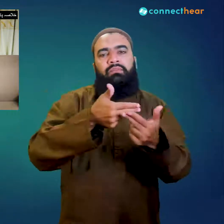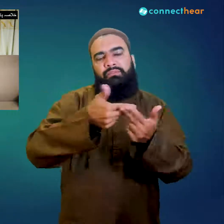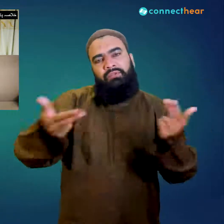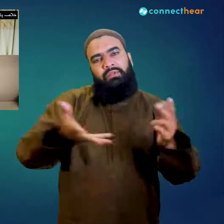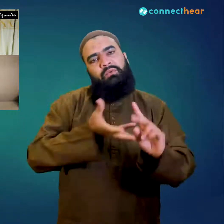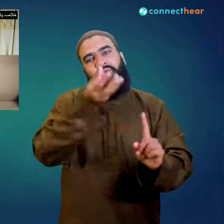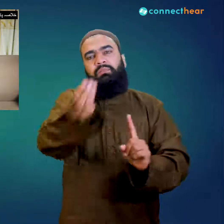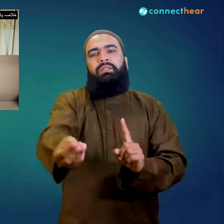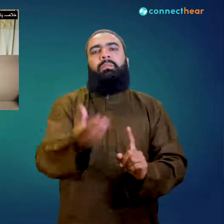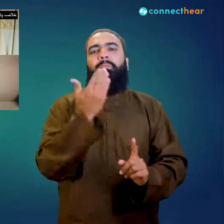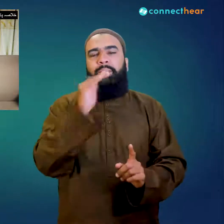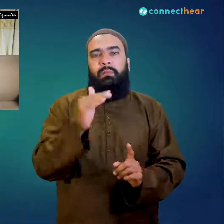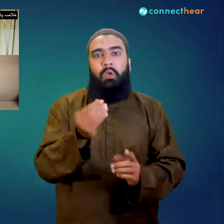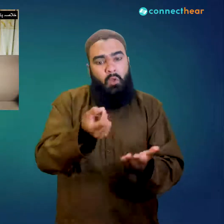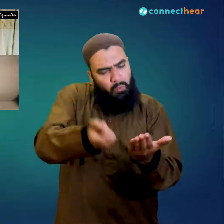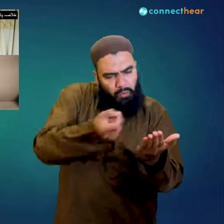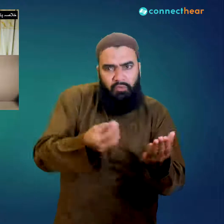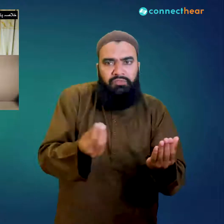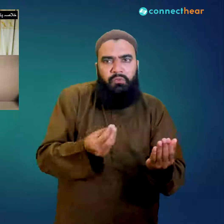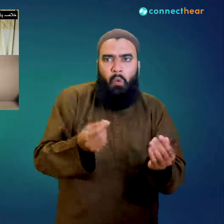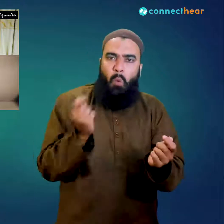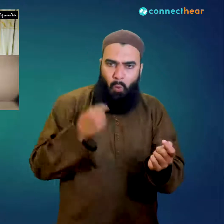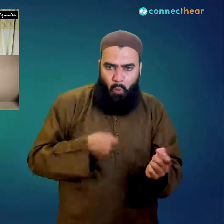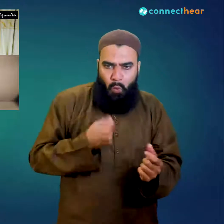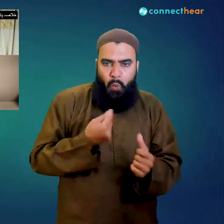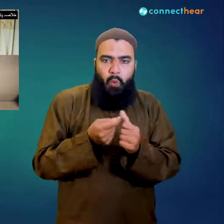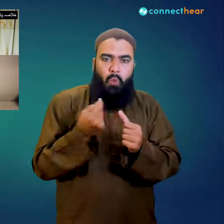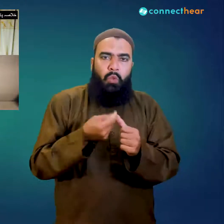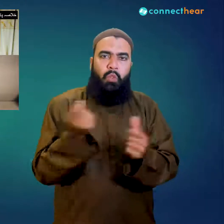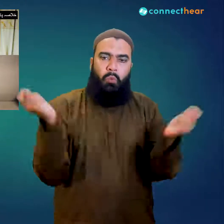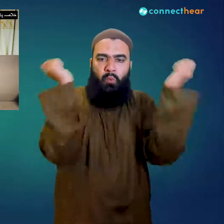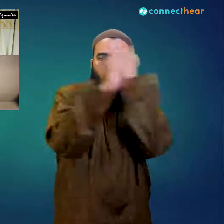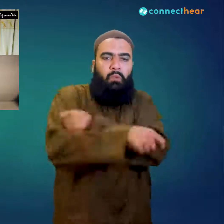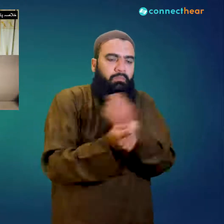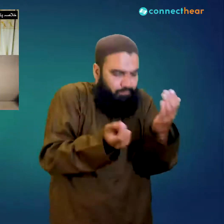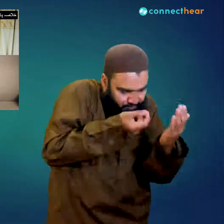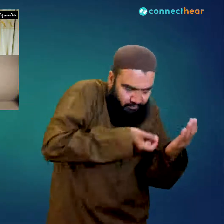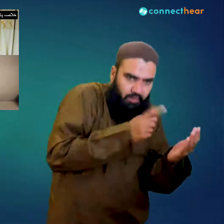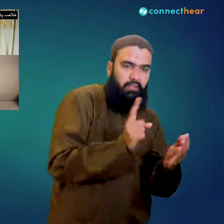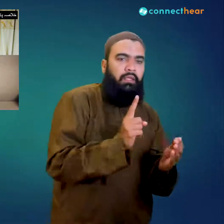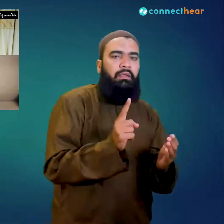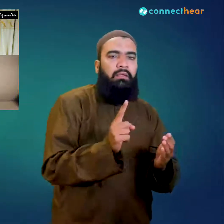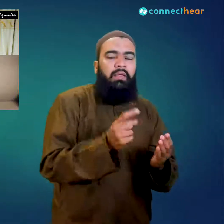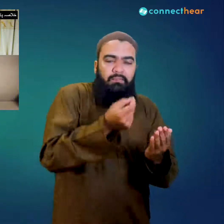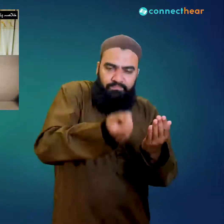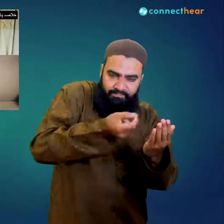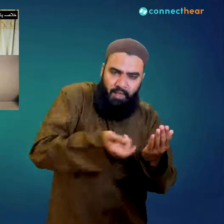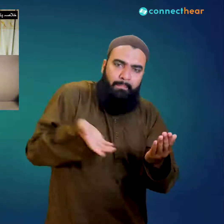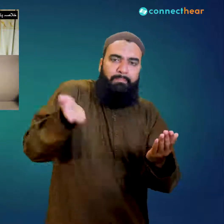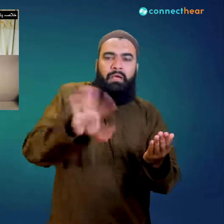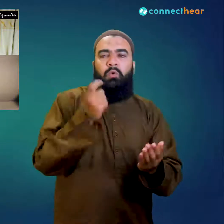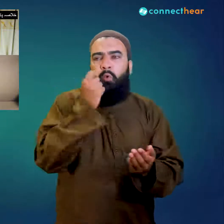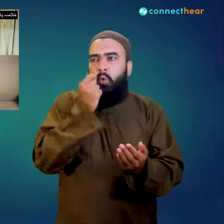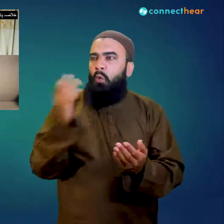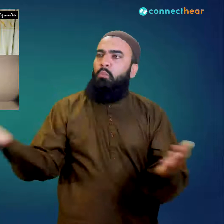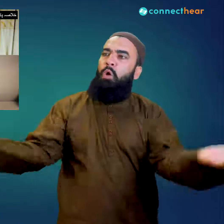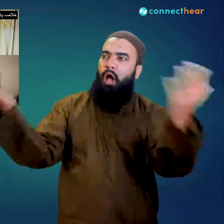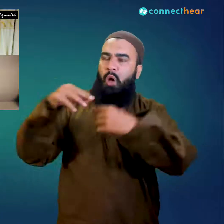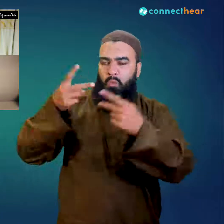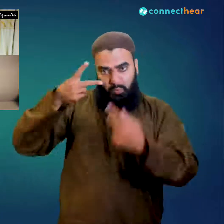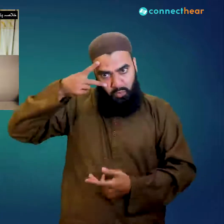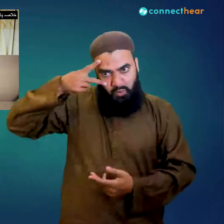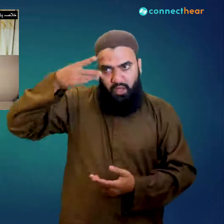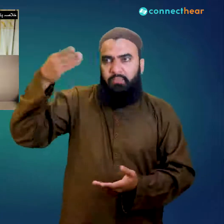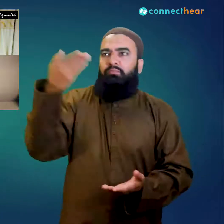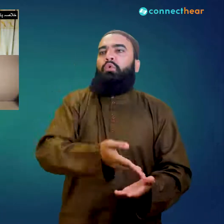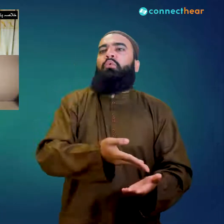کوئی شخص کسی بھی اس حوالے سے وصیت لکھ دے اور کسی ایک کو کے بارے میں وصیت کر دے اور باقی کو محروم کر دے تو